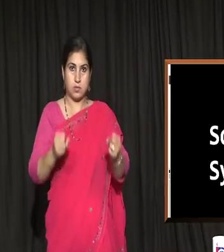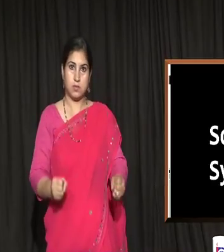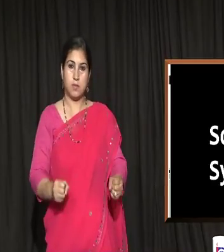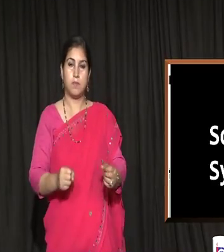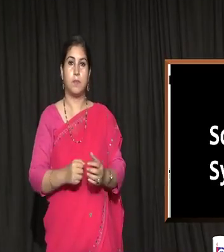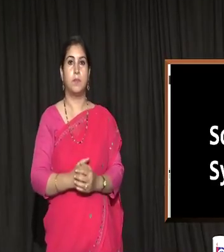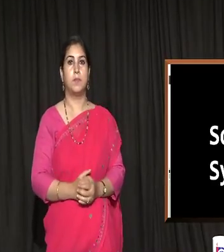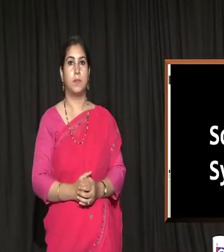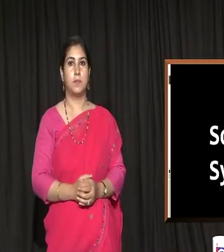समाजतंत्र.